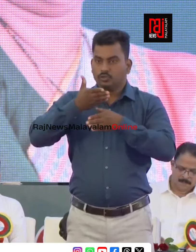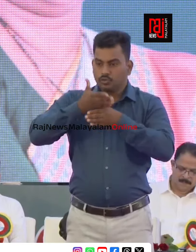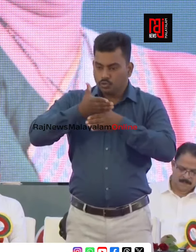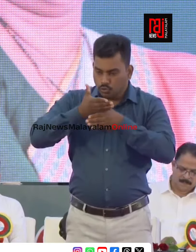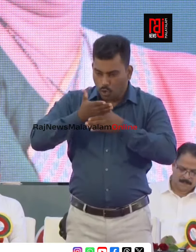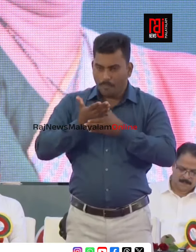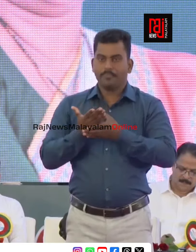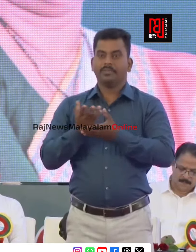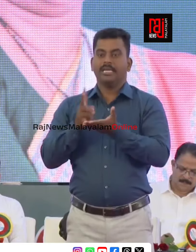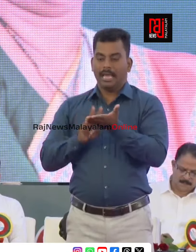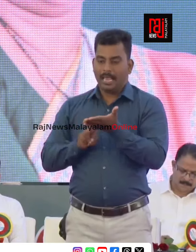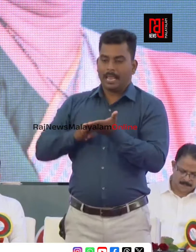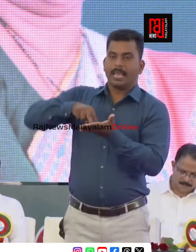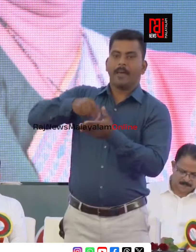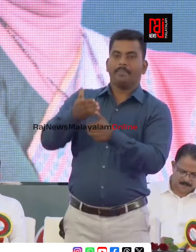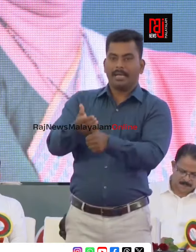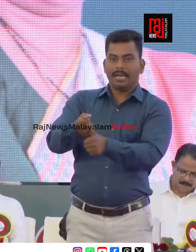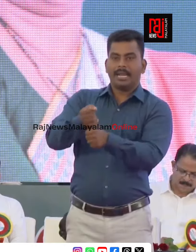പുനരധിവാസം,